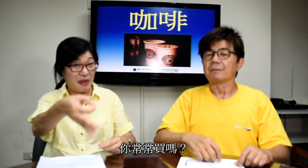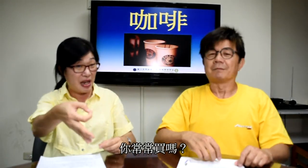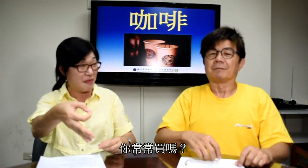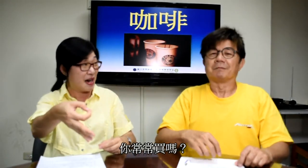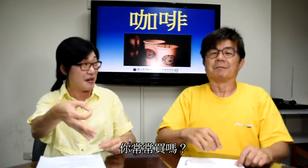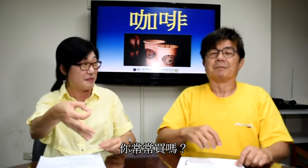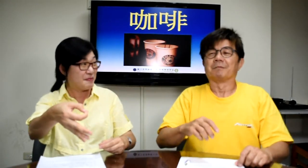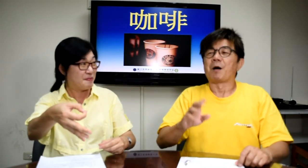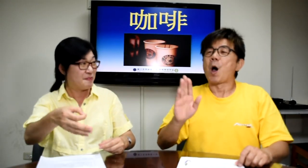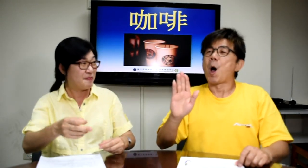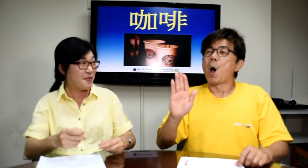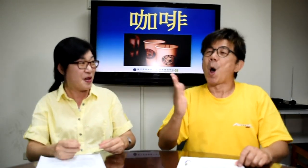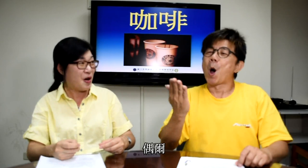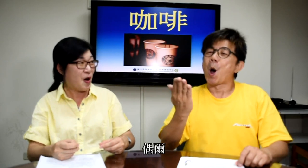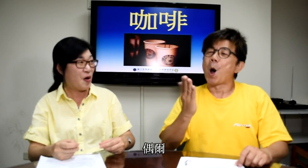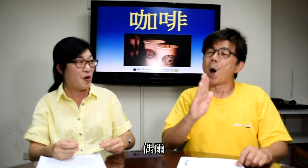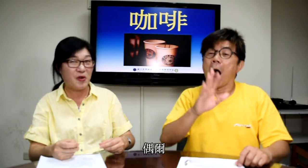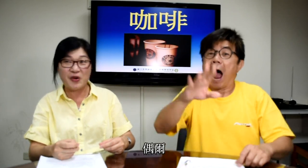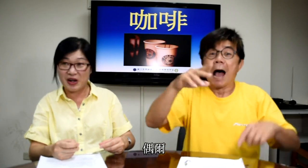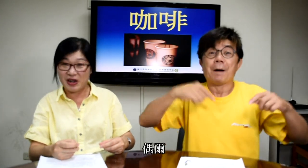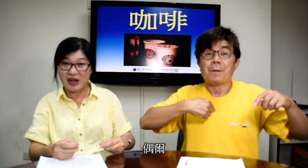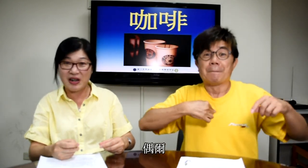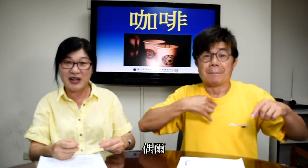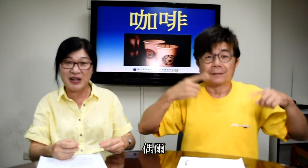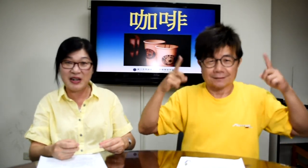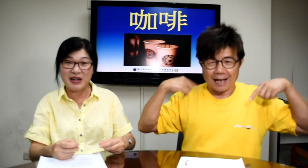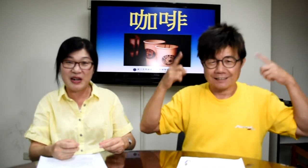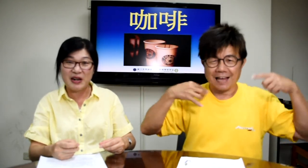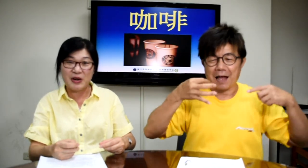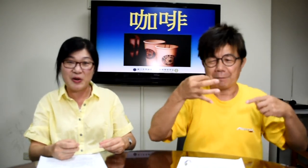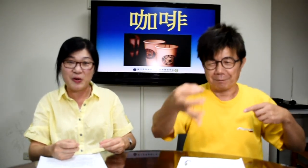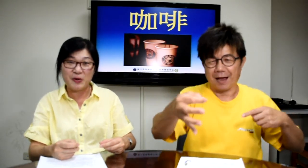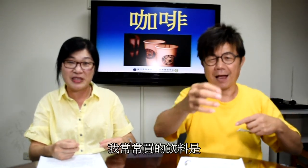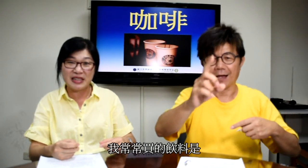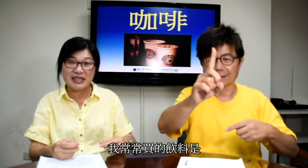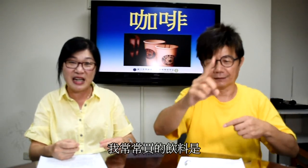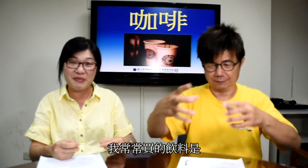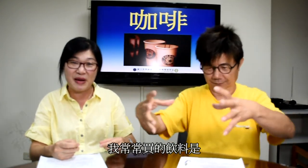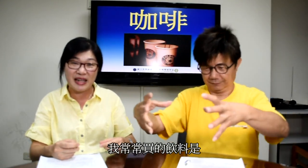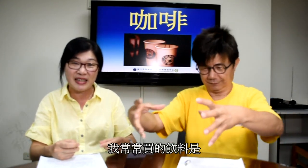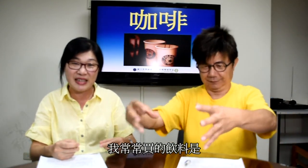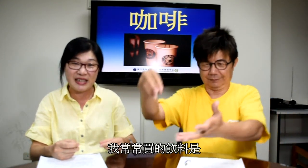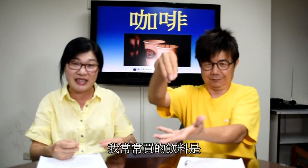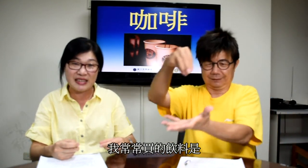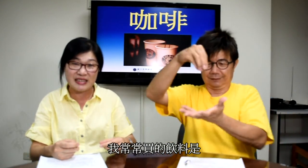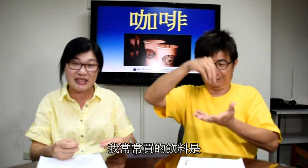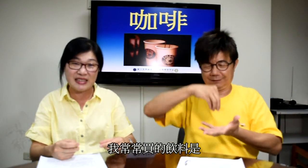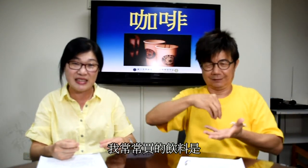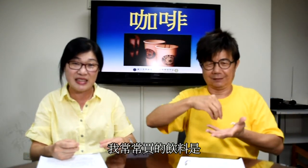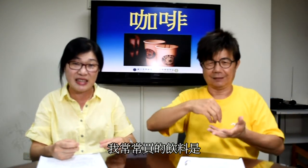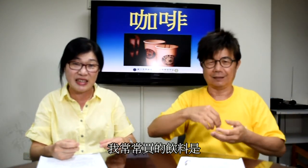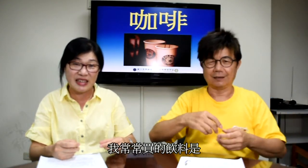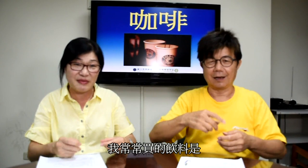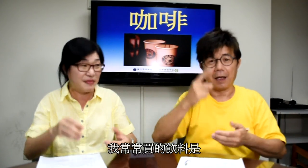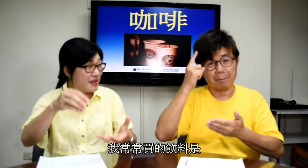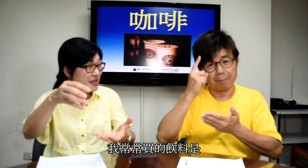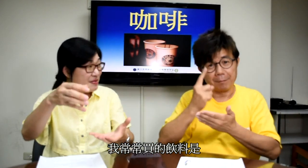吗？偶尔，我常常买的是